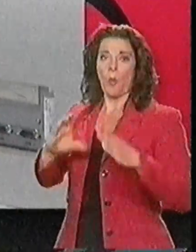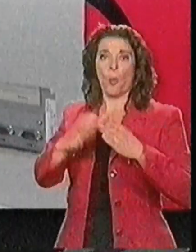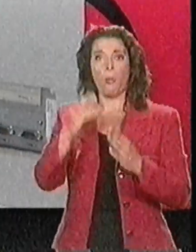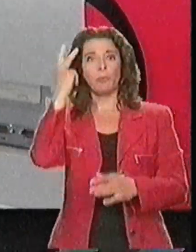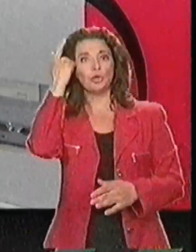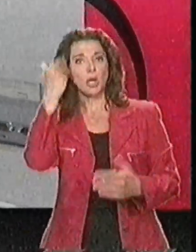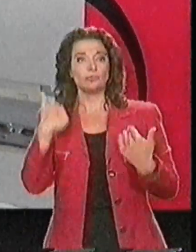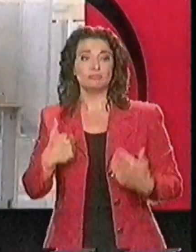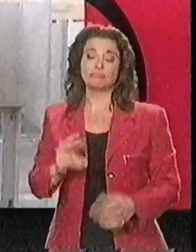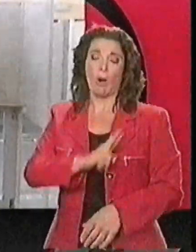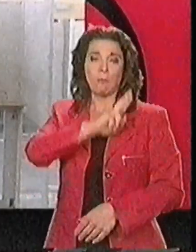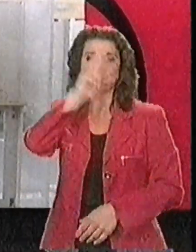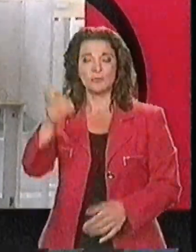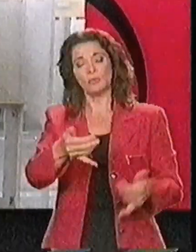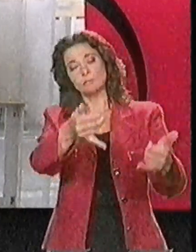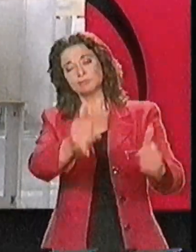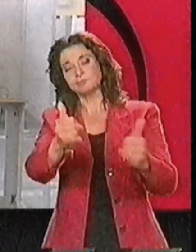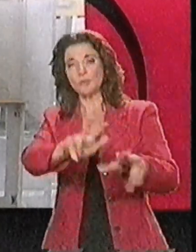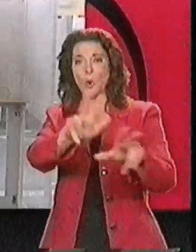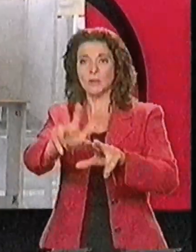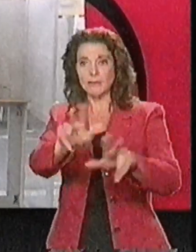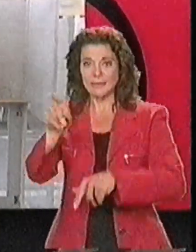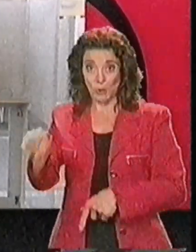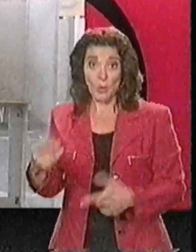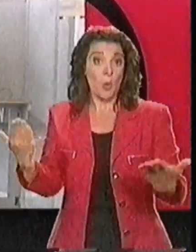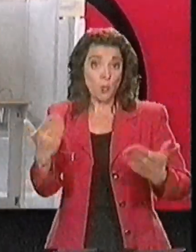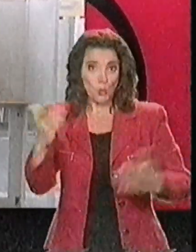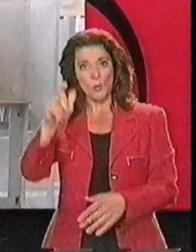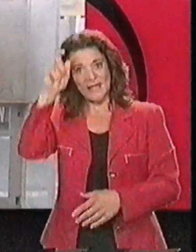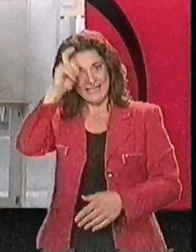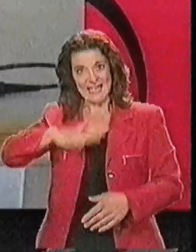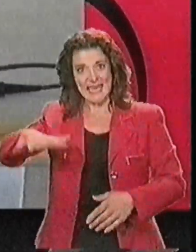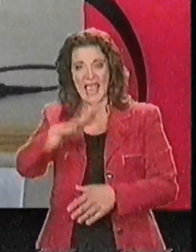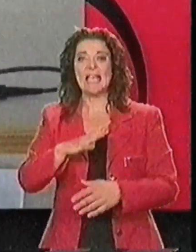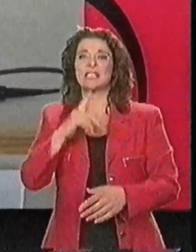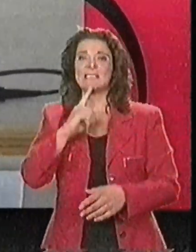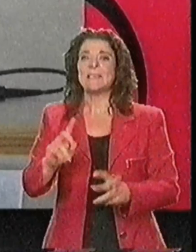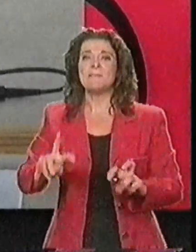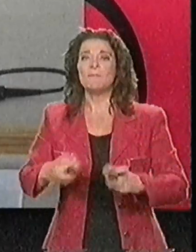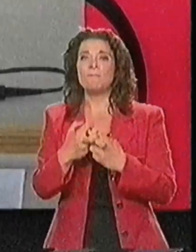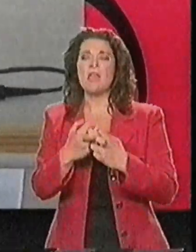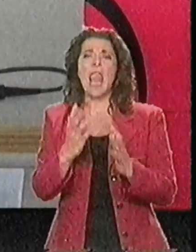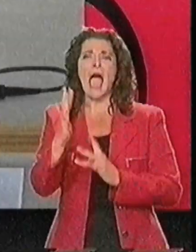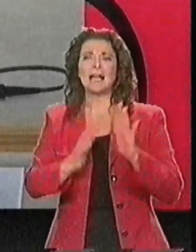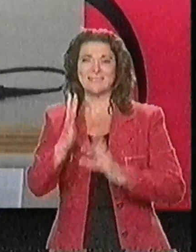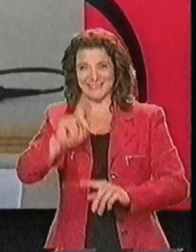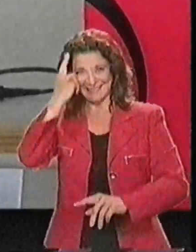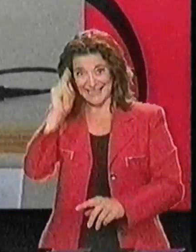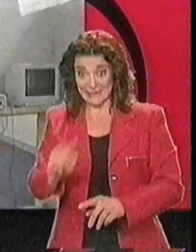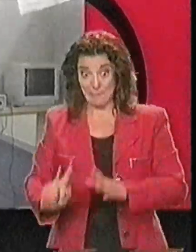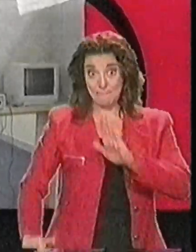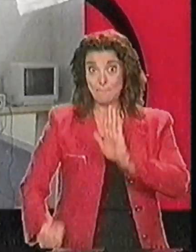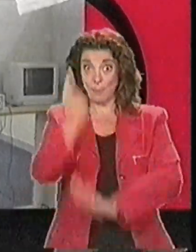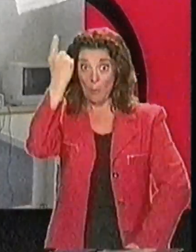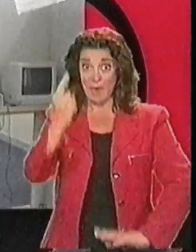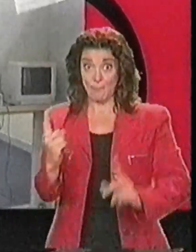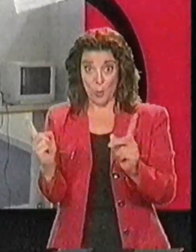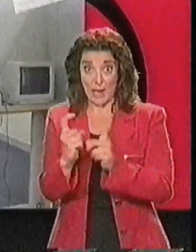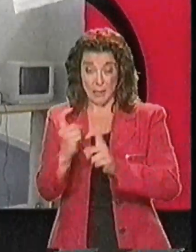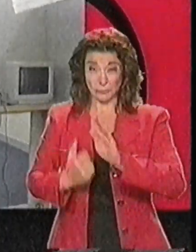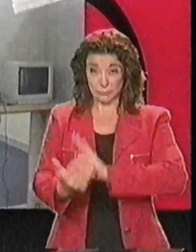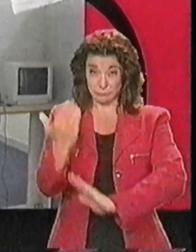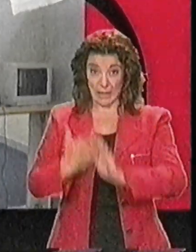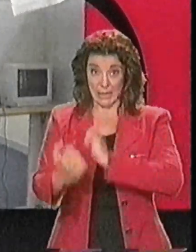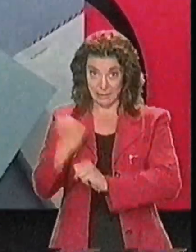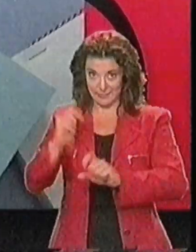de routine. La cité ardente vote électronique depuis 10 ans. Elle était l'une des communes pilotes en la matière. Du câblage à